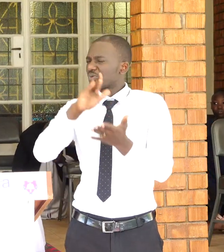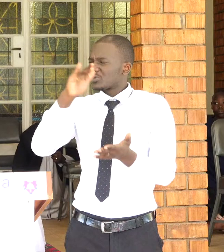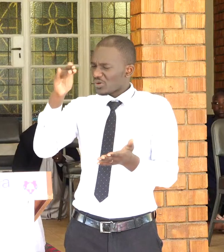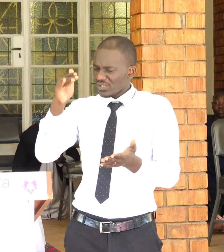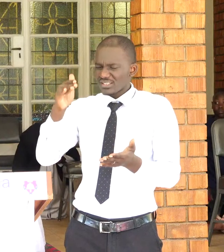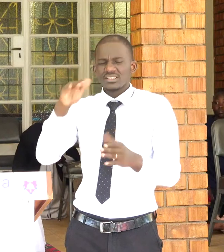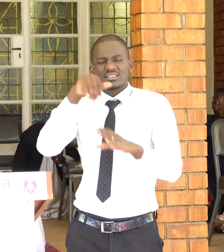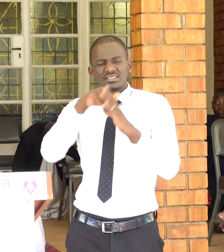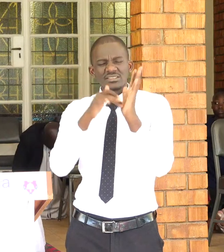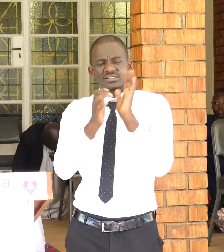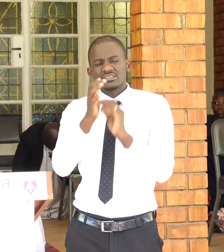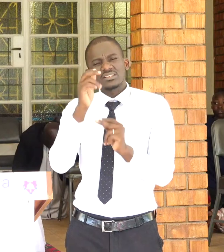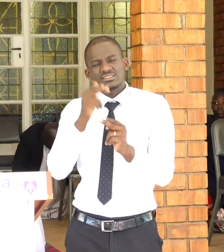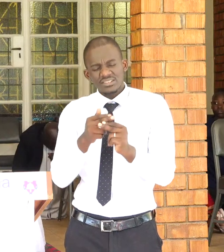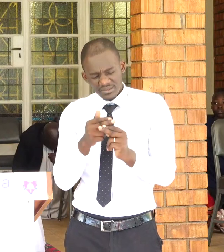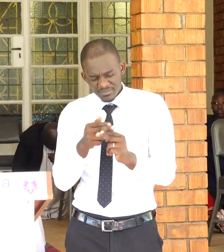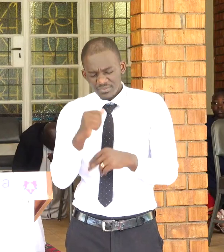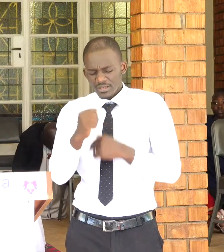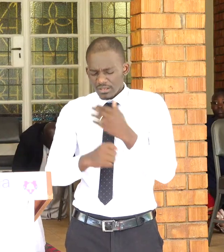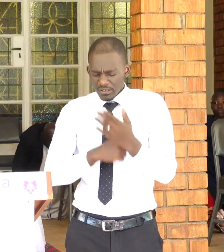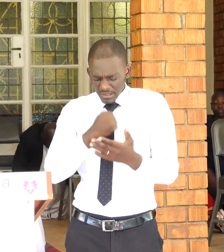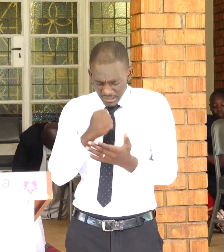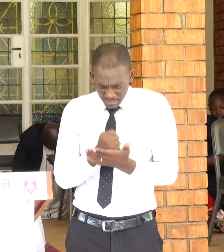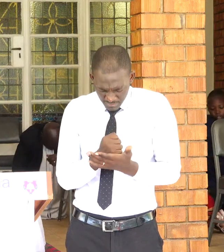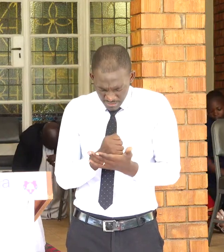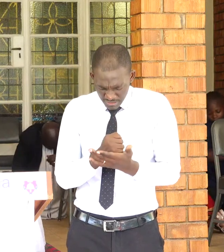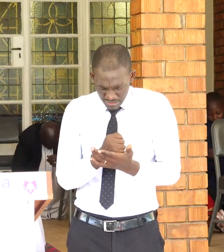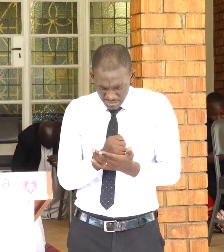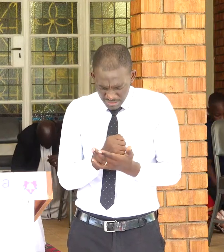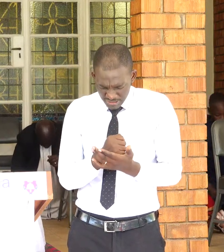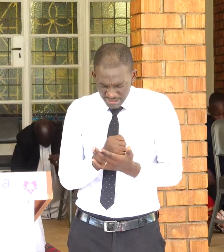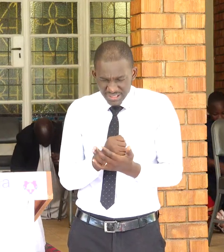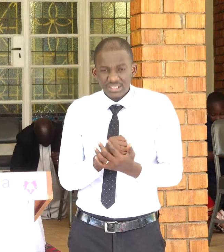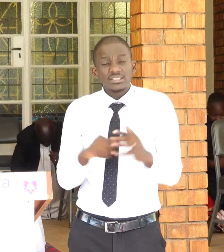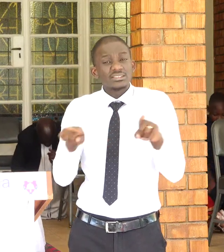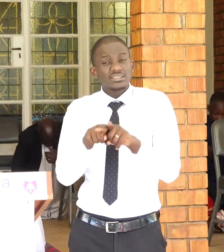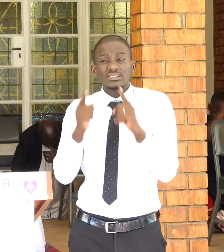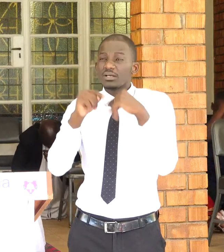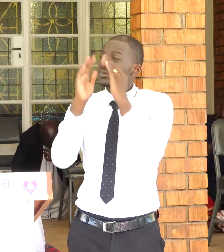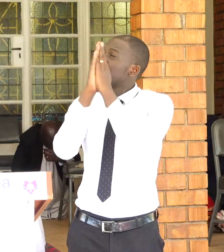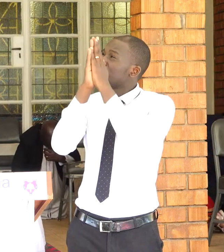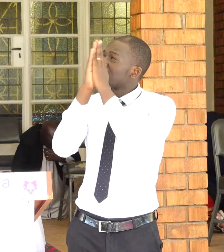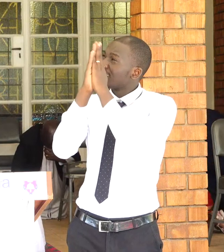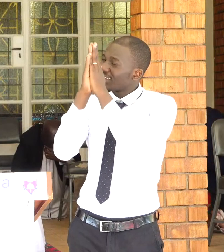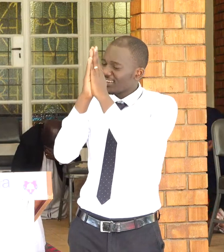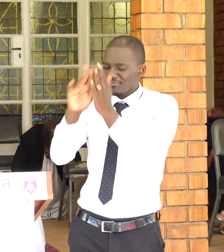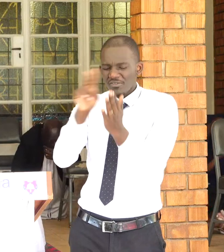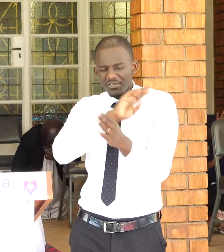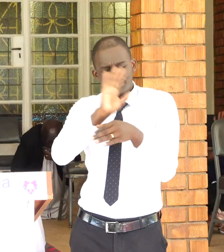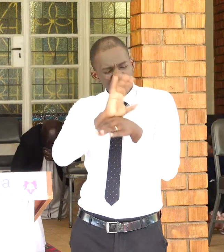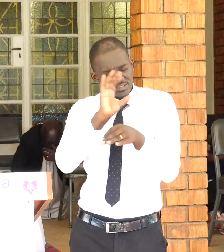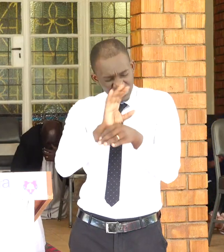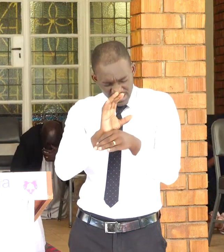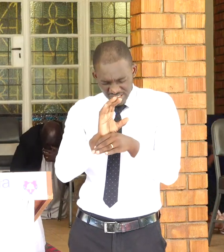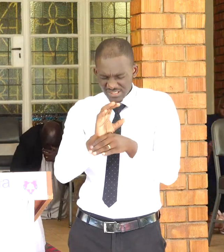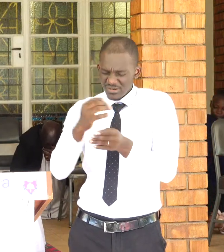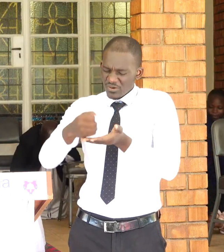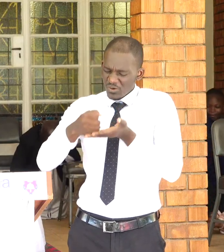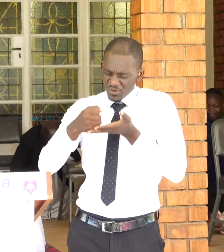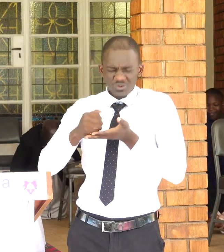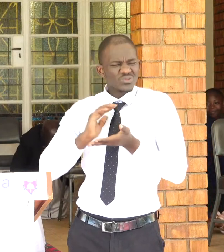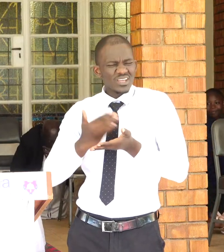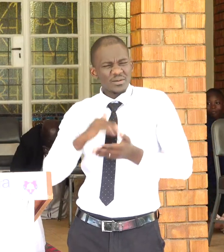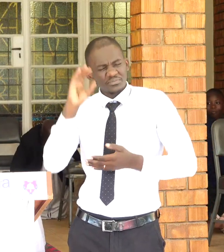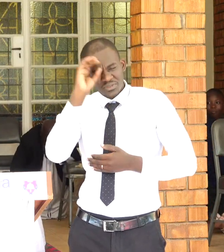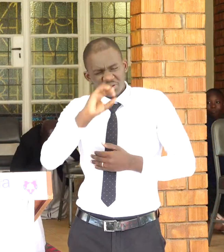linnya erya Yesu Kristo mwetusabidde tukwegayirira ng'ekkanisa ayi Katonda w'ekisa otuyambe